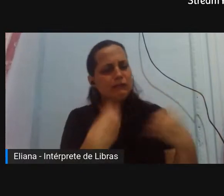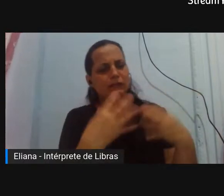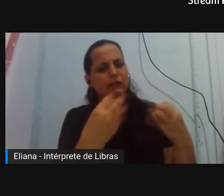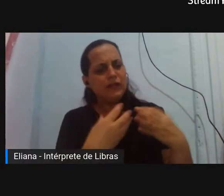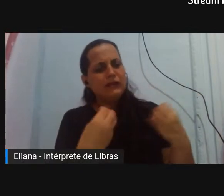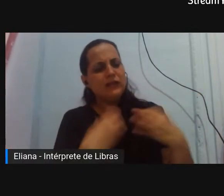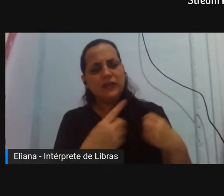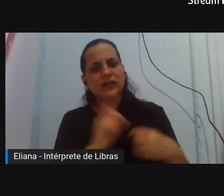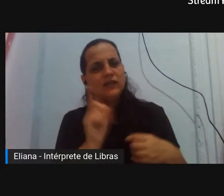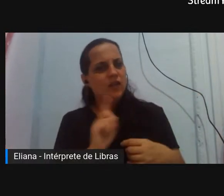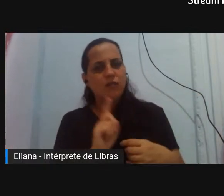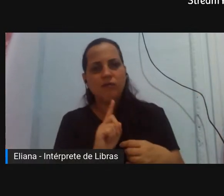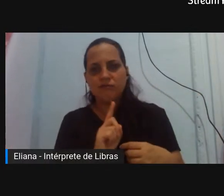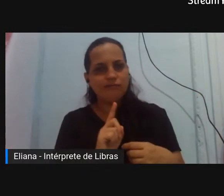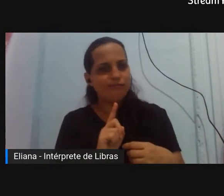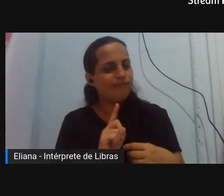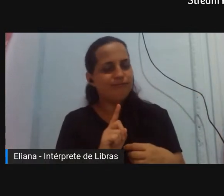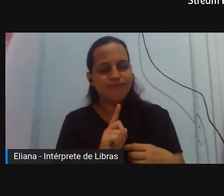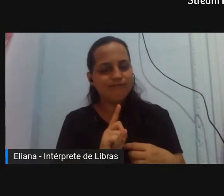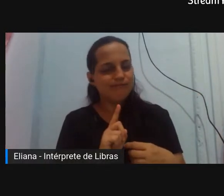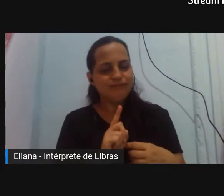Tu tem que